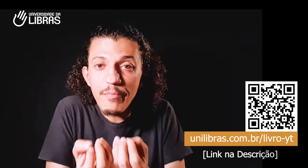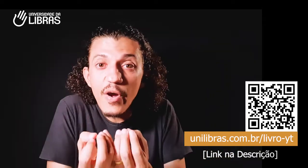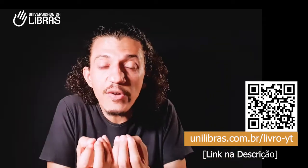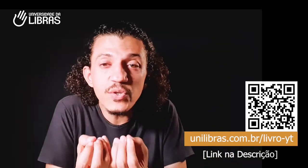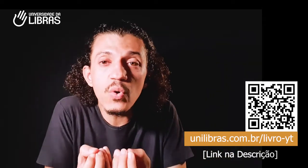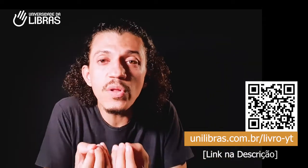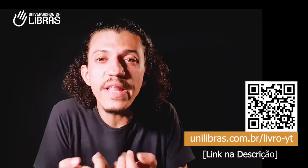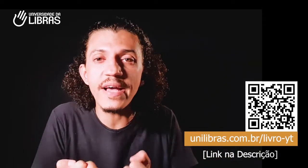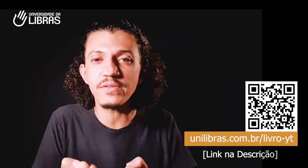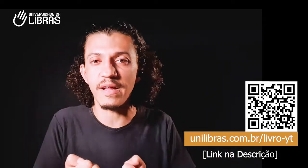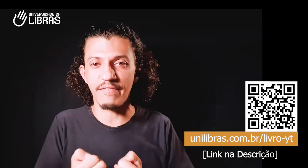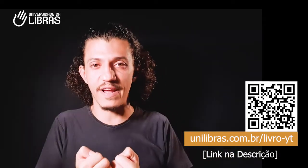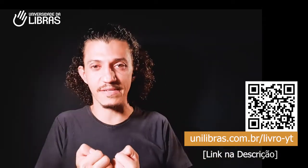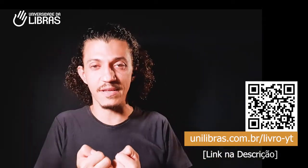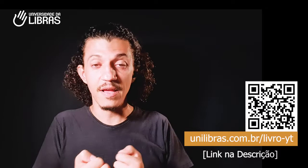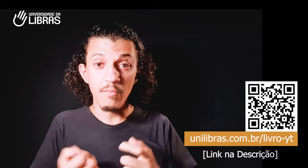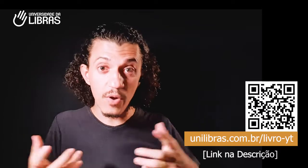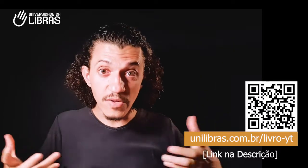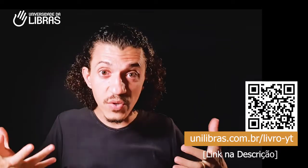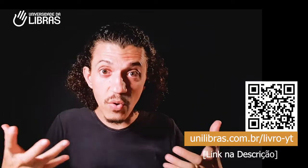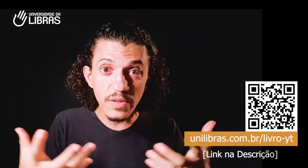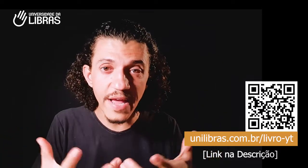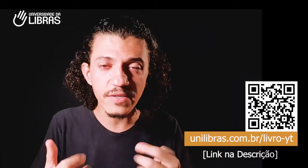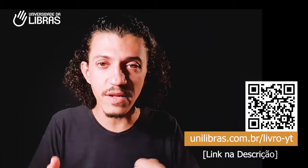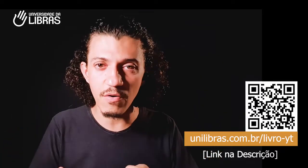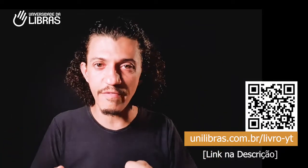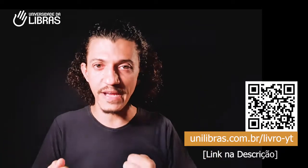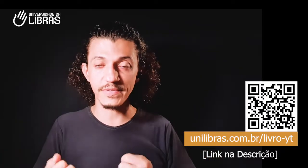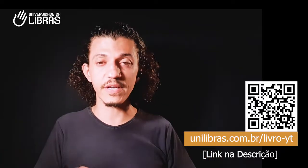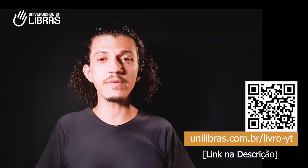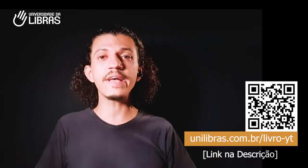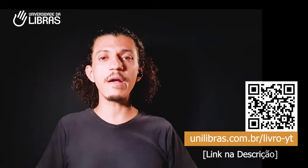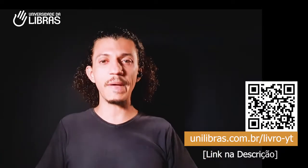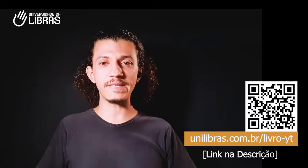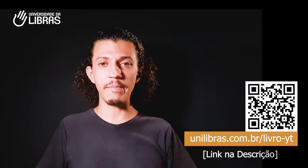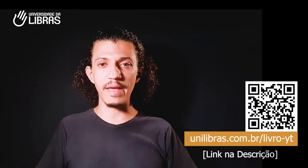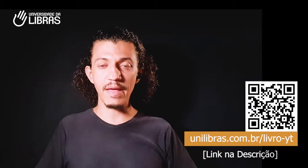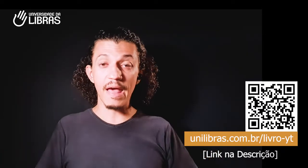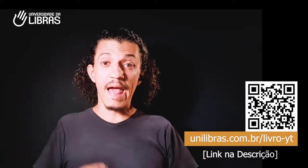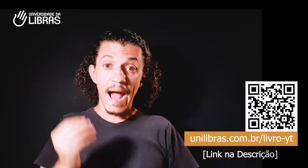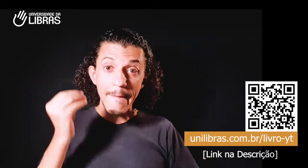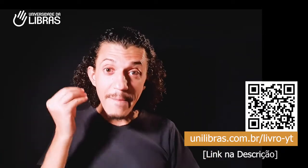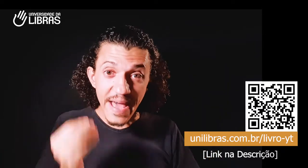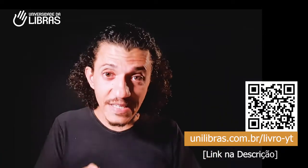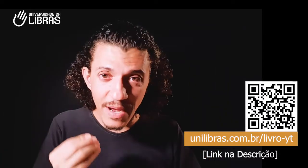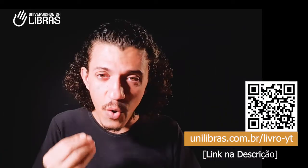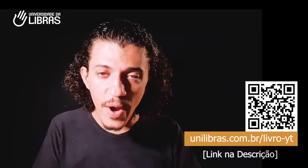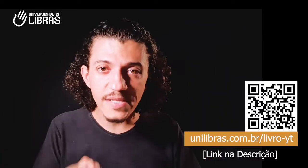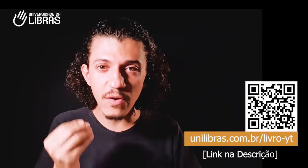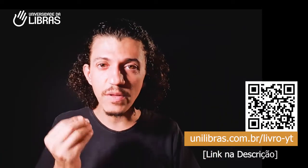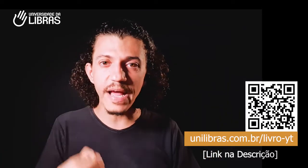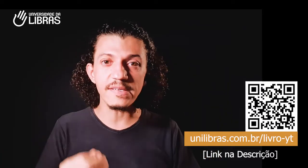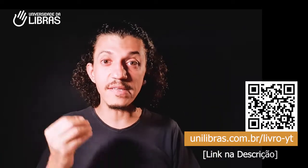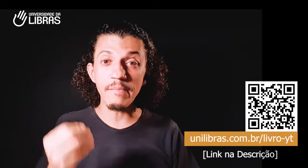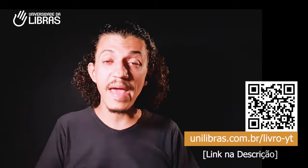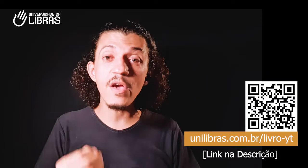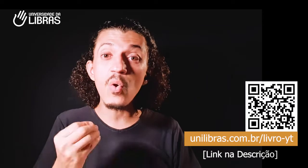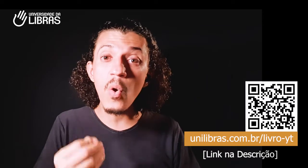porque por causa do contexto da frase por causa do contexto da conversa você consegue perceber a mesma coisa acontece também